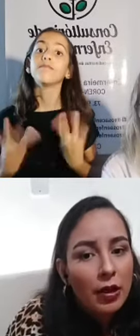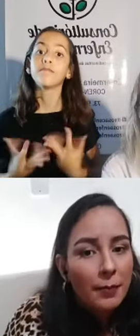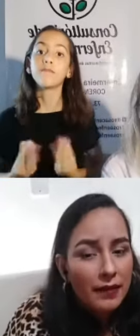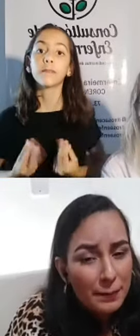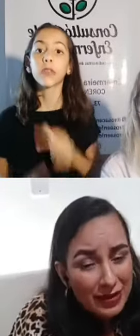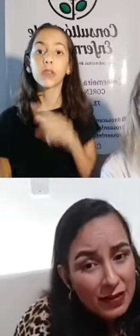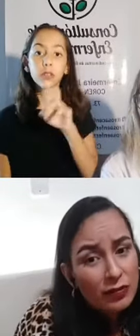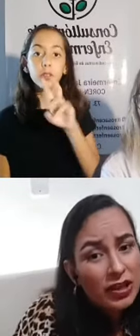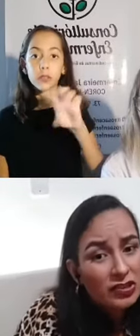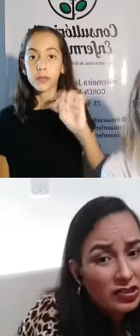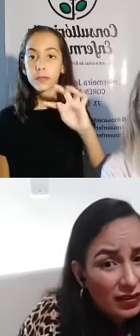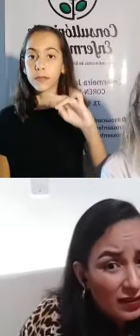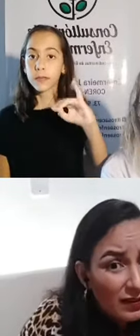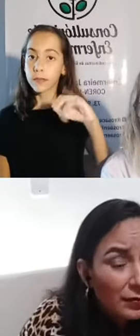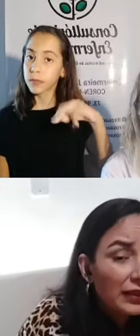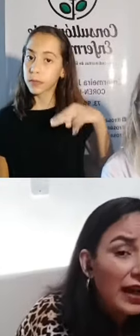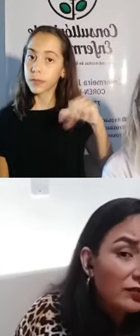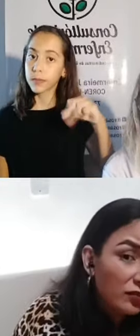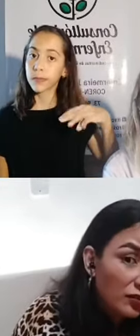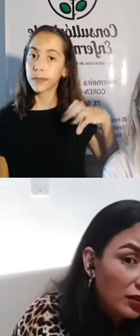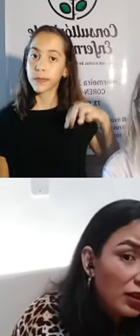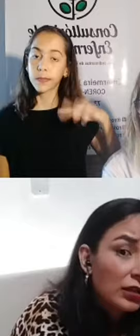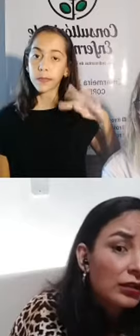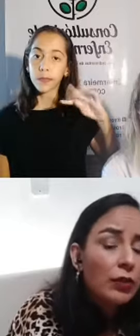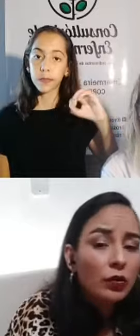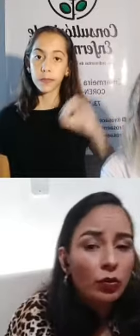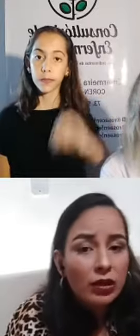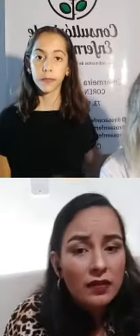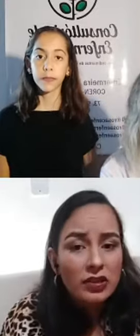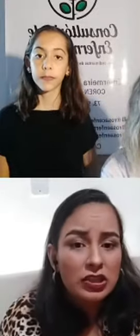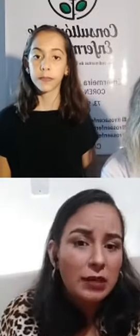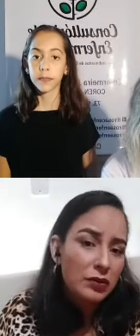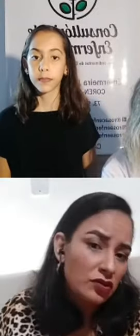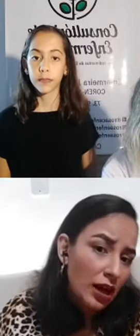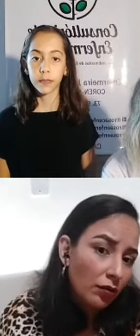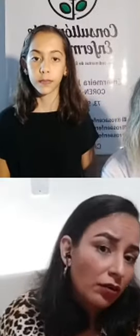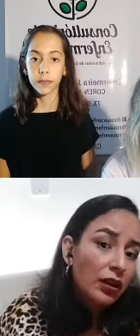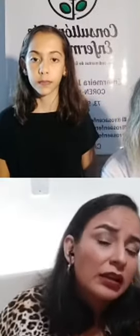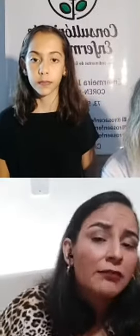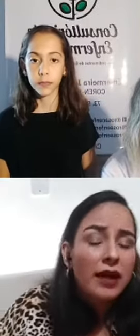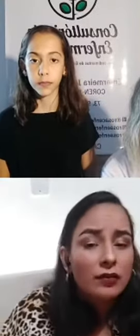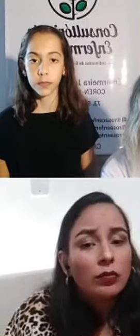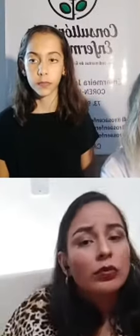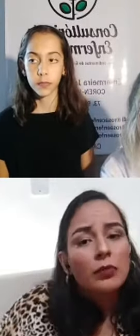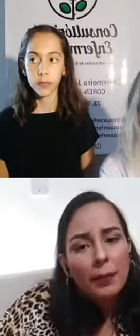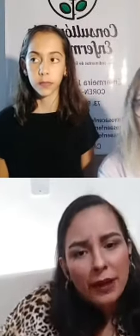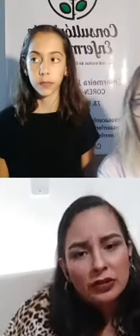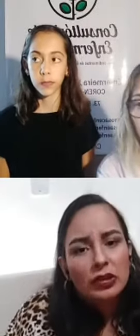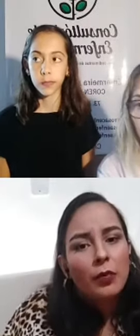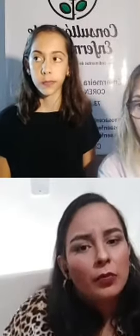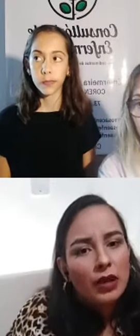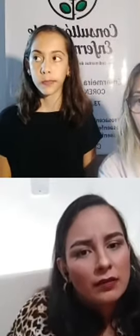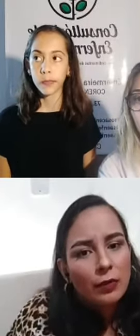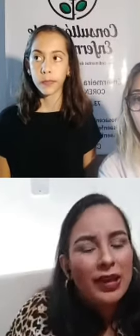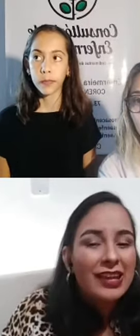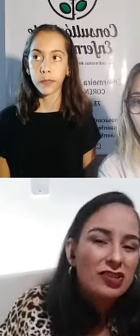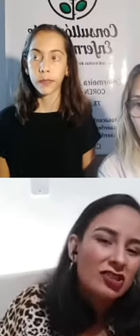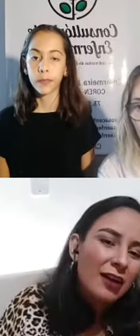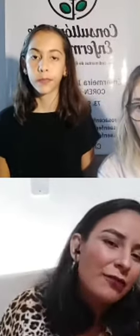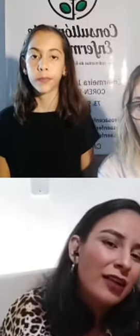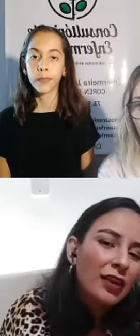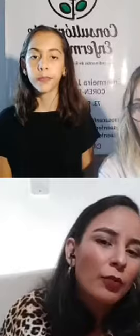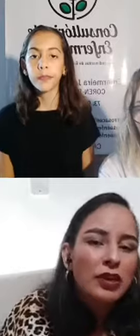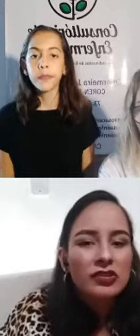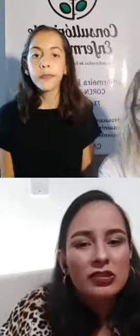trago. Mas é preciso que a gente tenha a sensibilidade de não incluir sistemas de aula que vai excluir uma parte da população, porque aí a gente